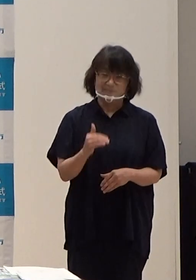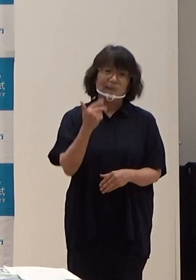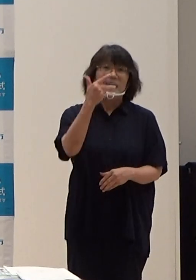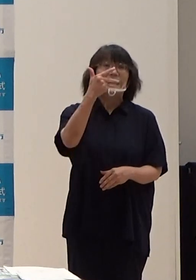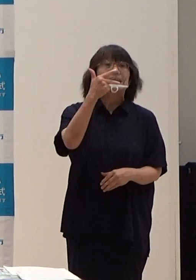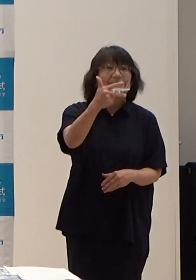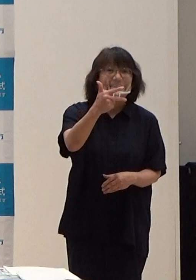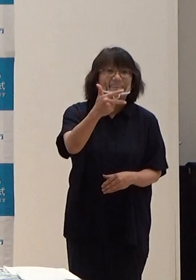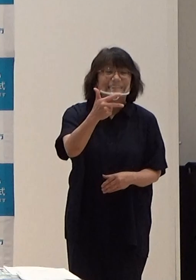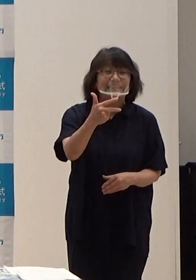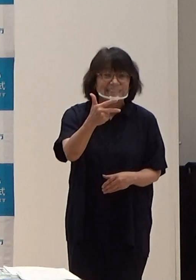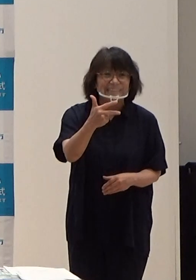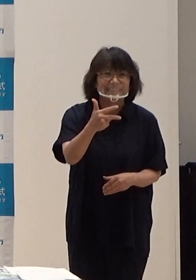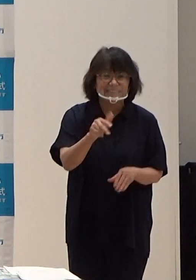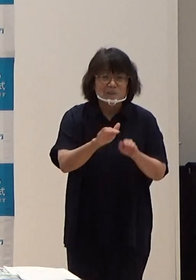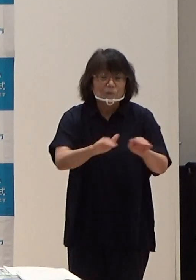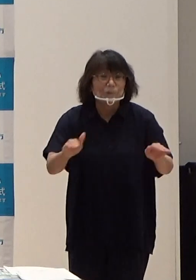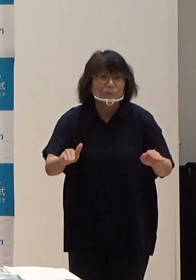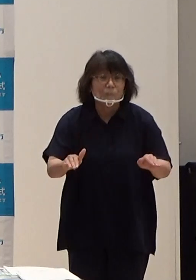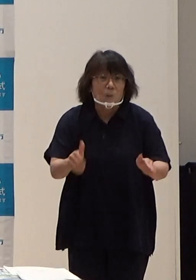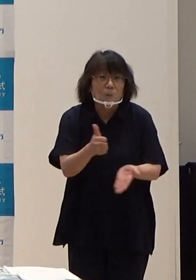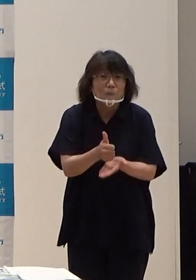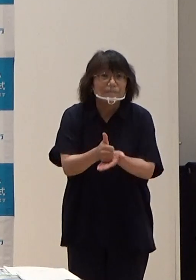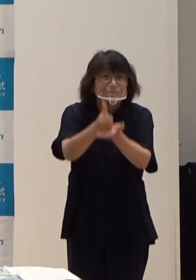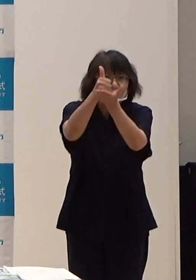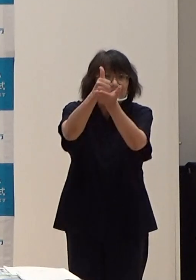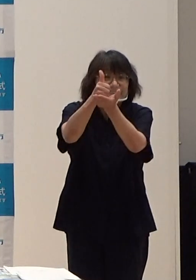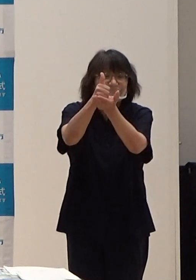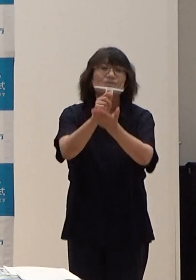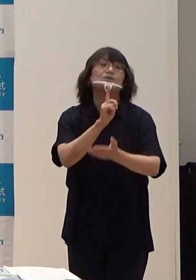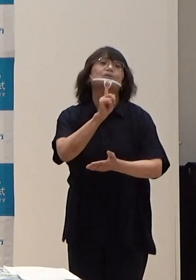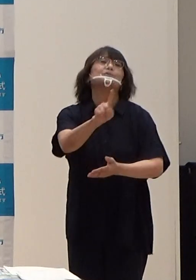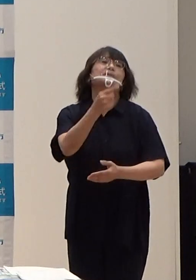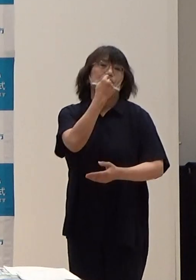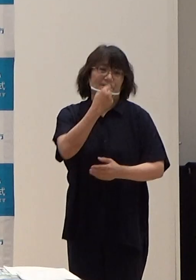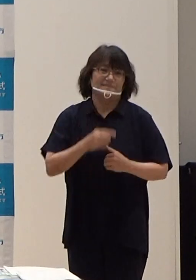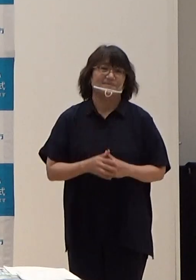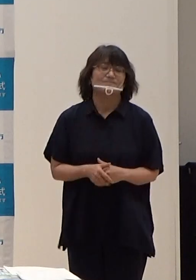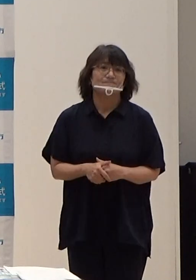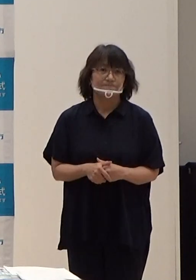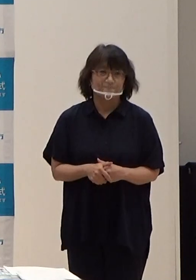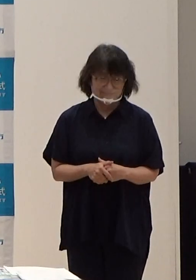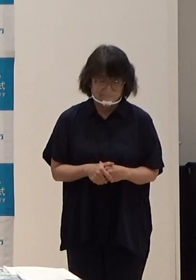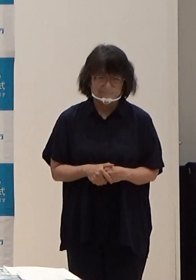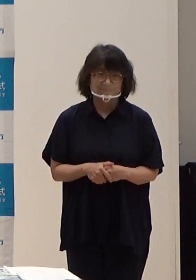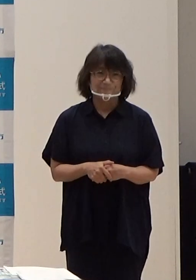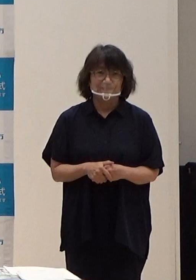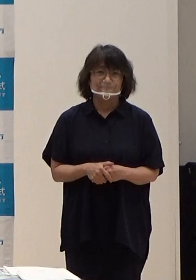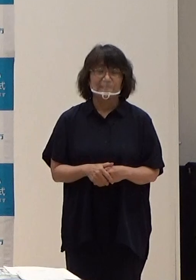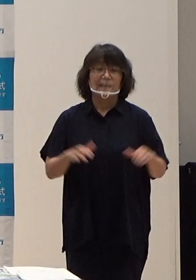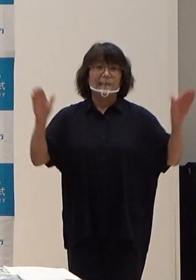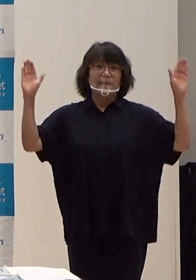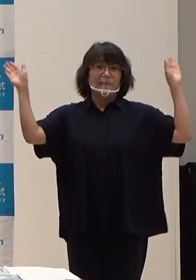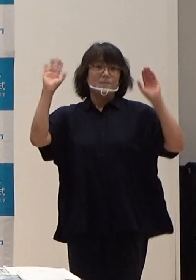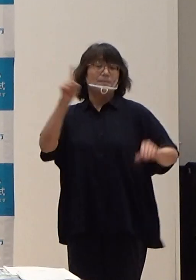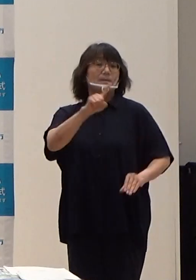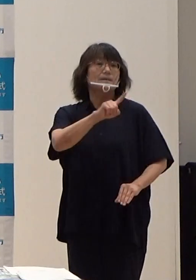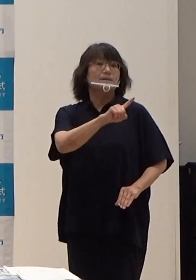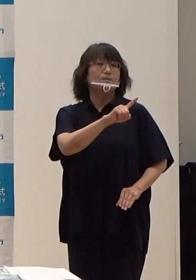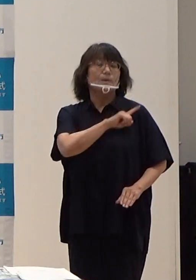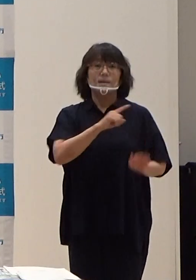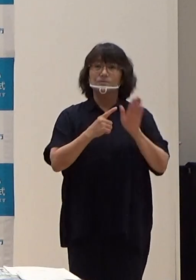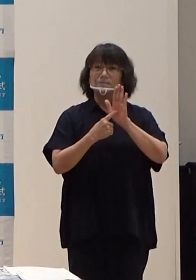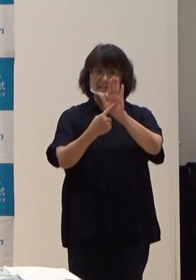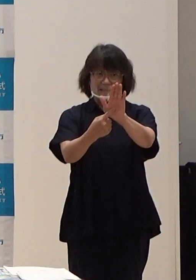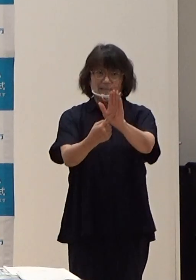子どもを元とする主義を掲げておりまして、これは、カタカナするとベビーファースト宣言も含むものでござい